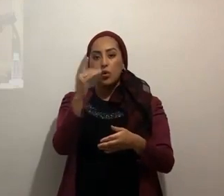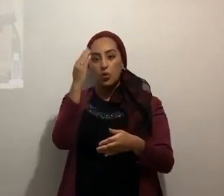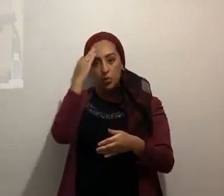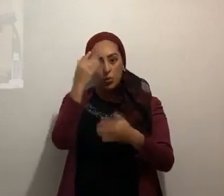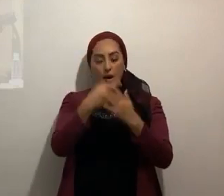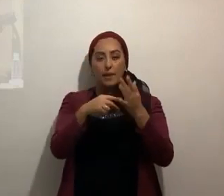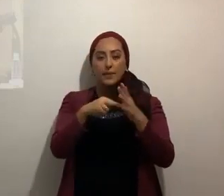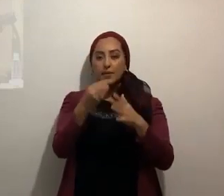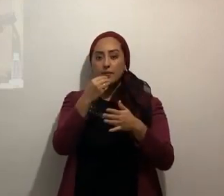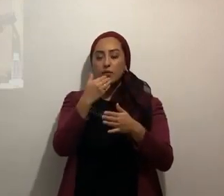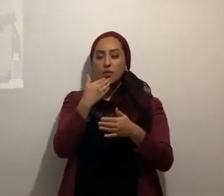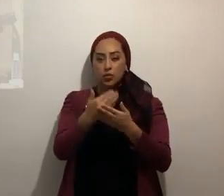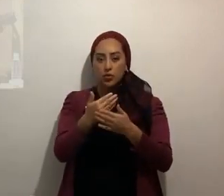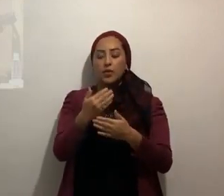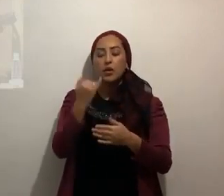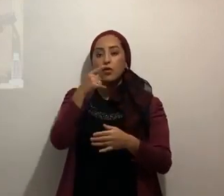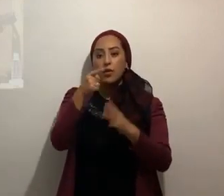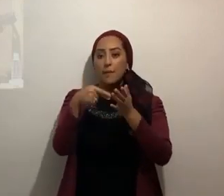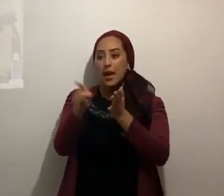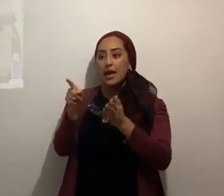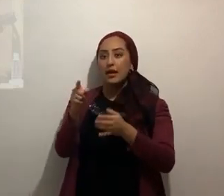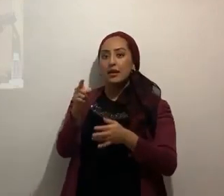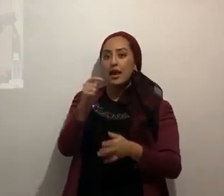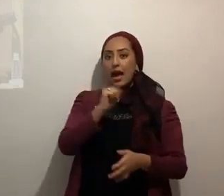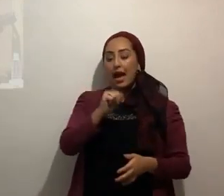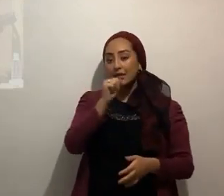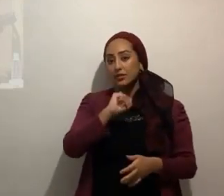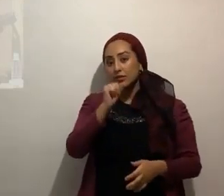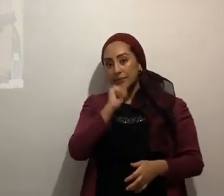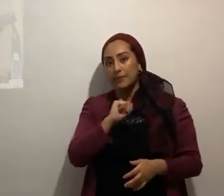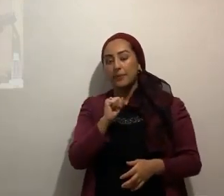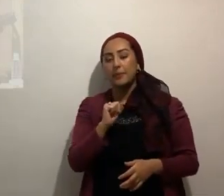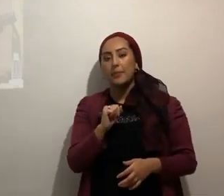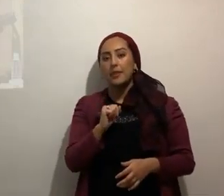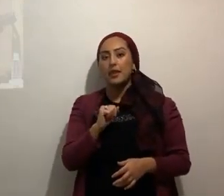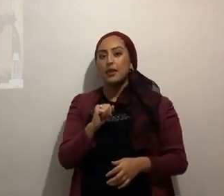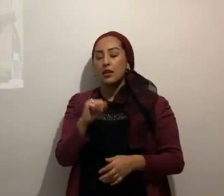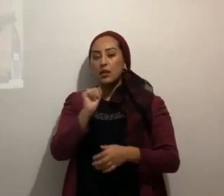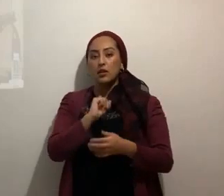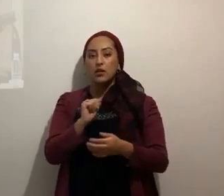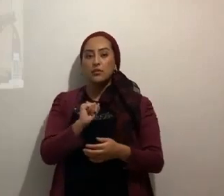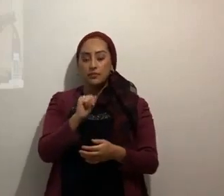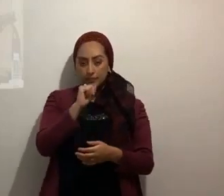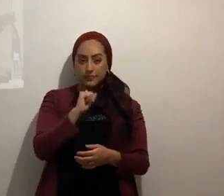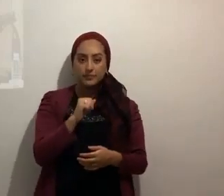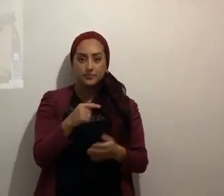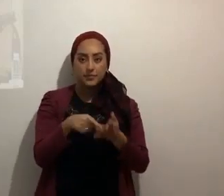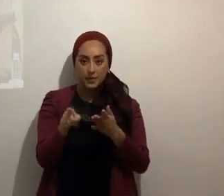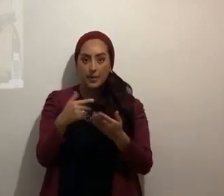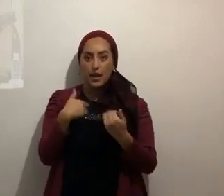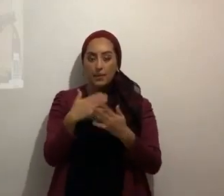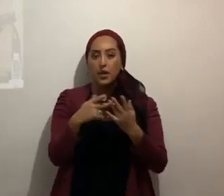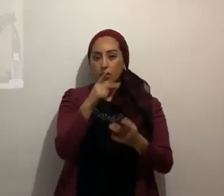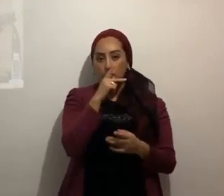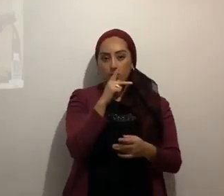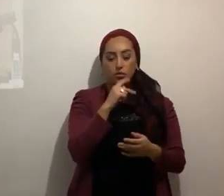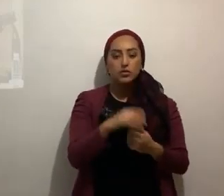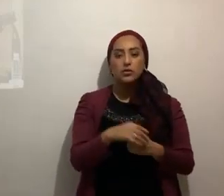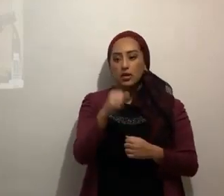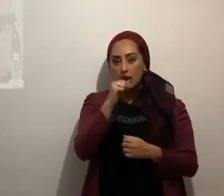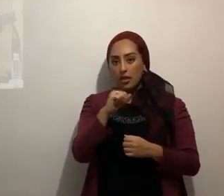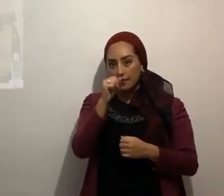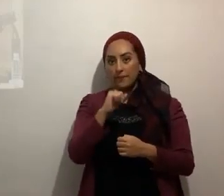alimentación limpia. Si tú compras un helado de fresa, kosher, limpio, porque hay helados kosher, ¿sabían?